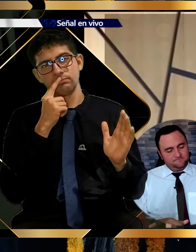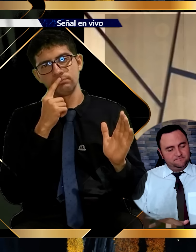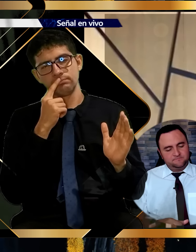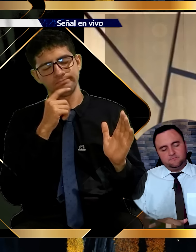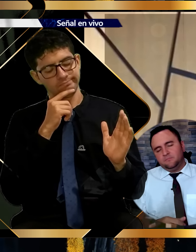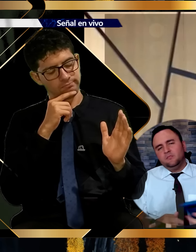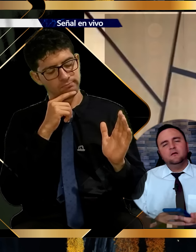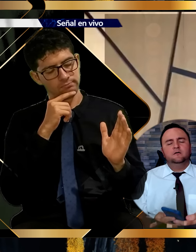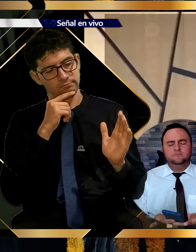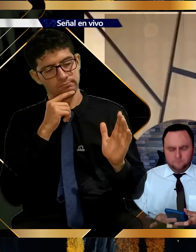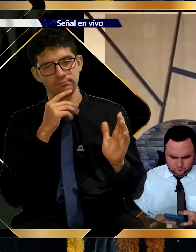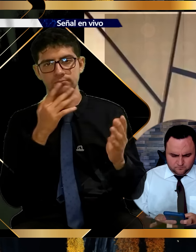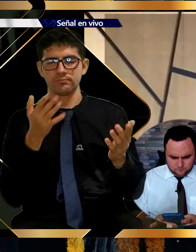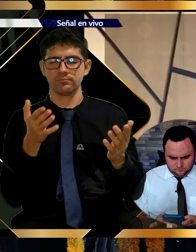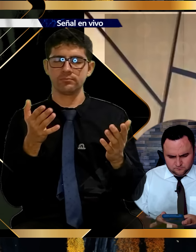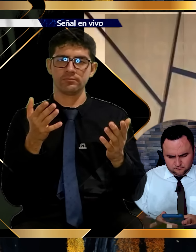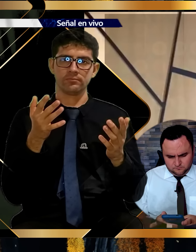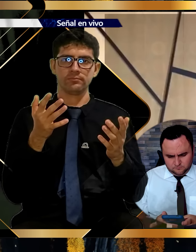sal